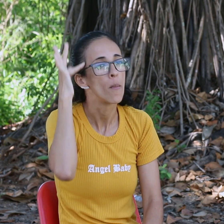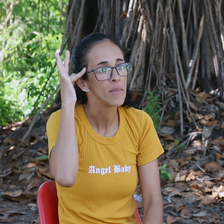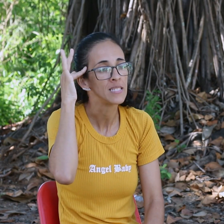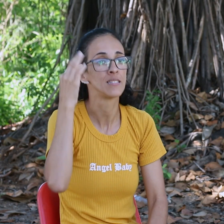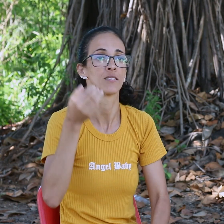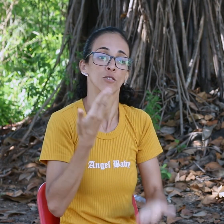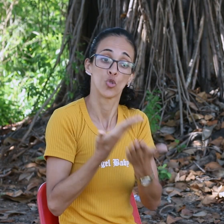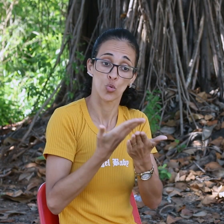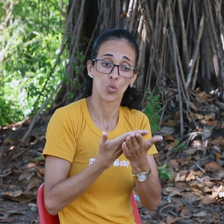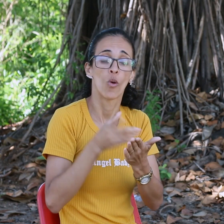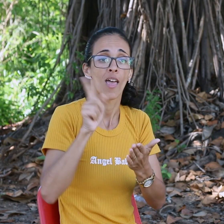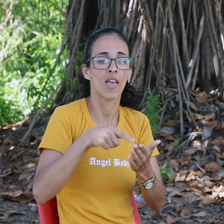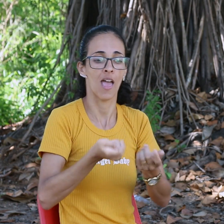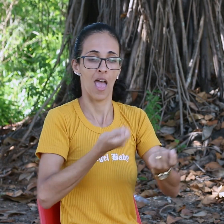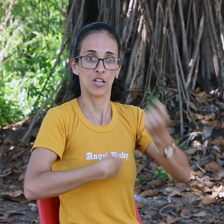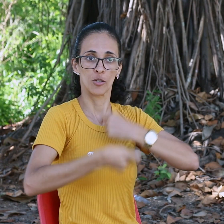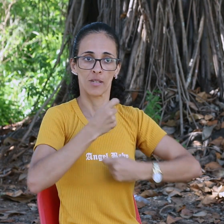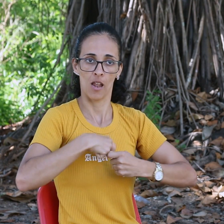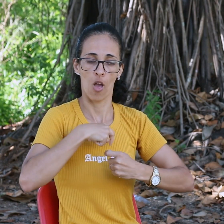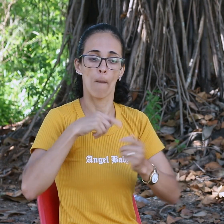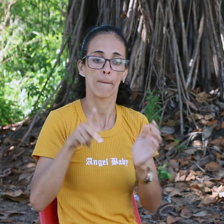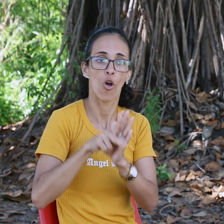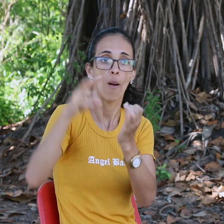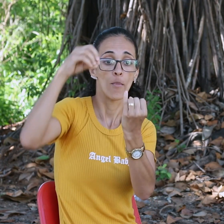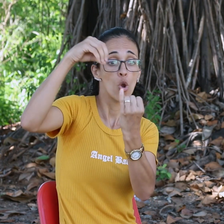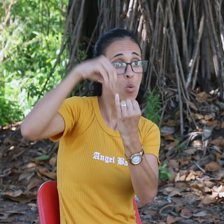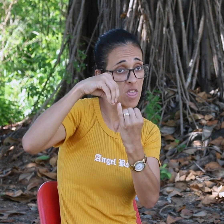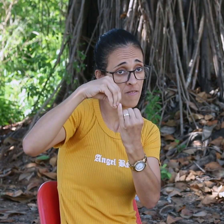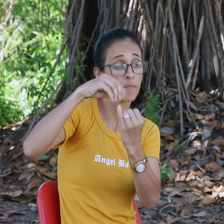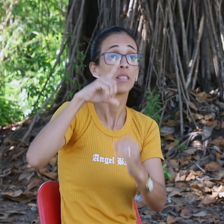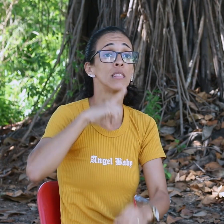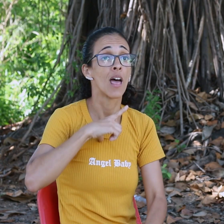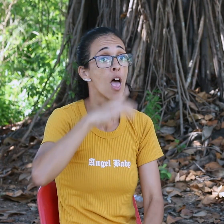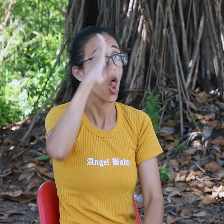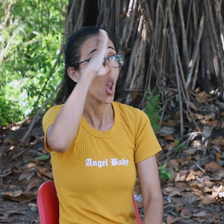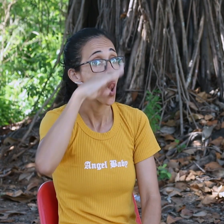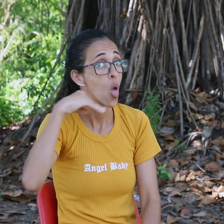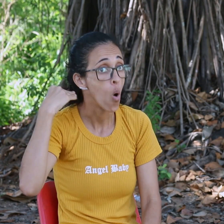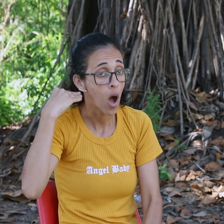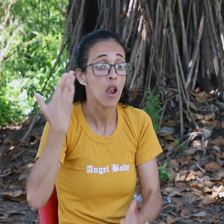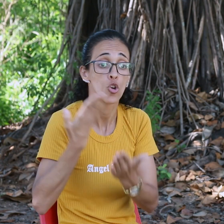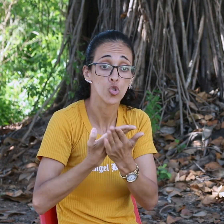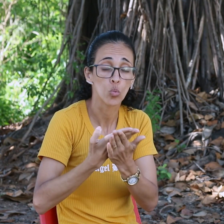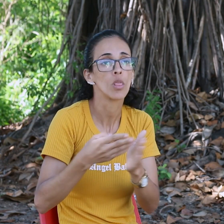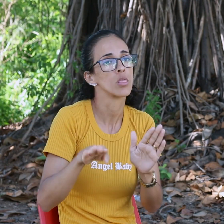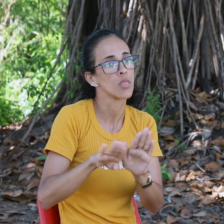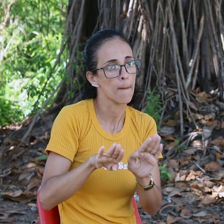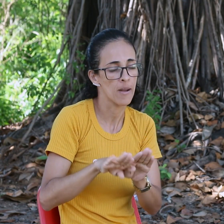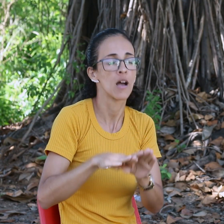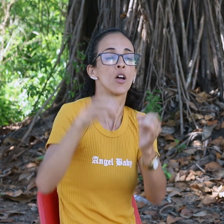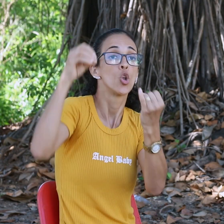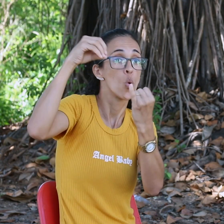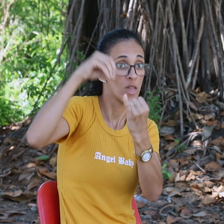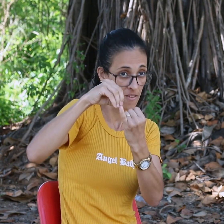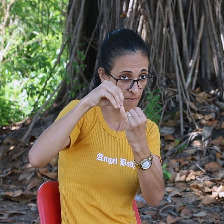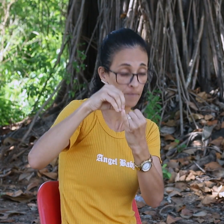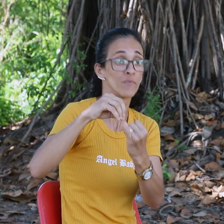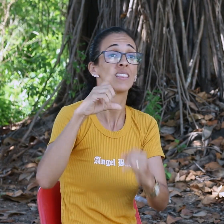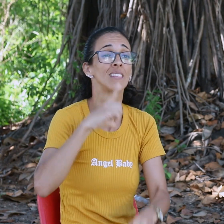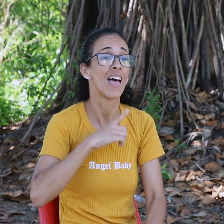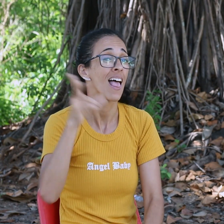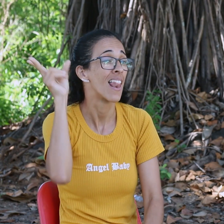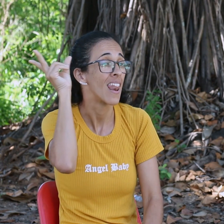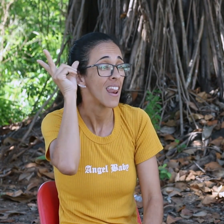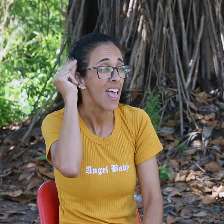esse espaço. Vou dar um exemplo, o Tobias, ele está formando agora administração no Instituto Federal. A Lohane, uma outra